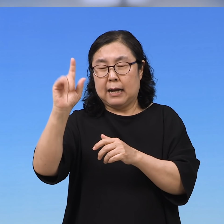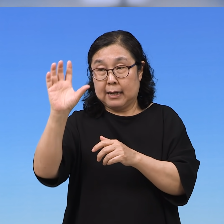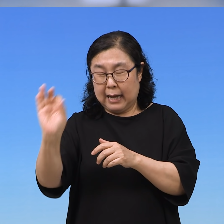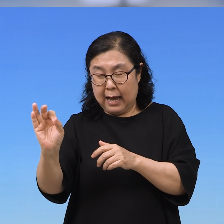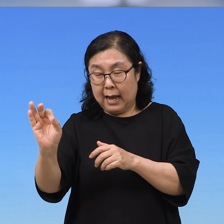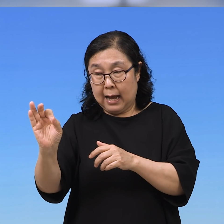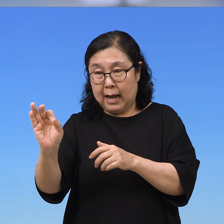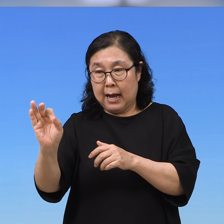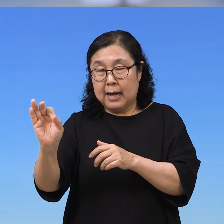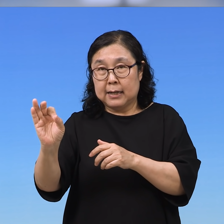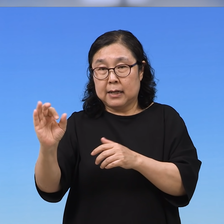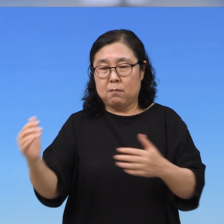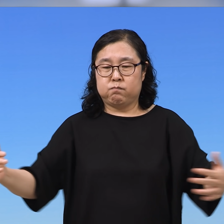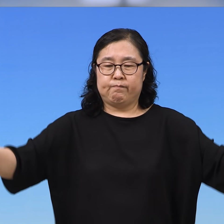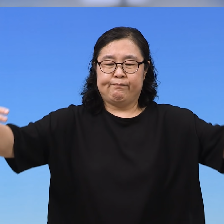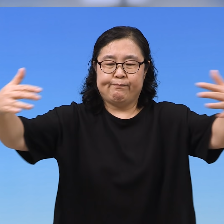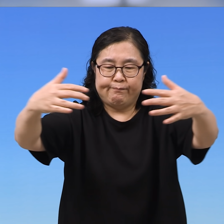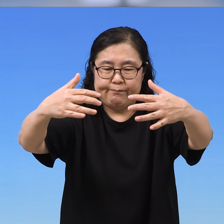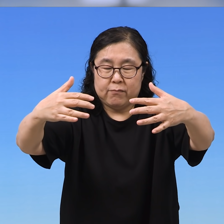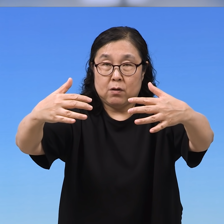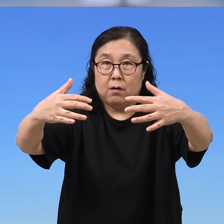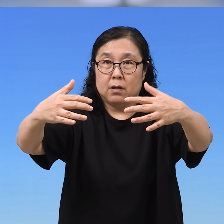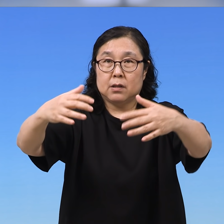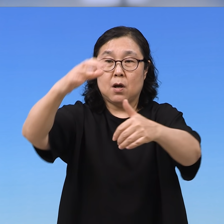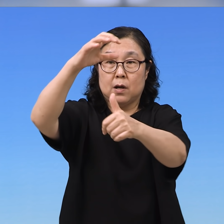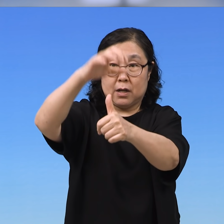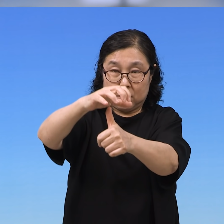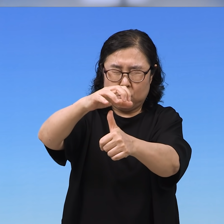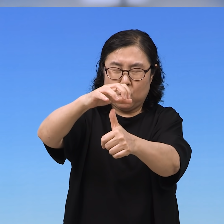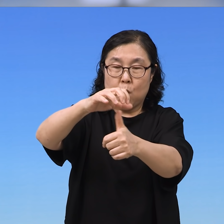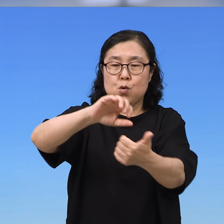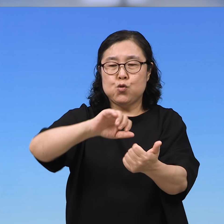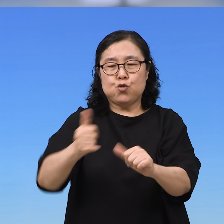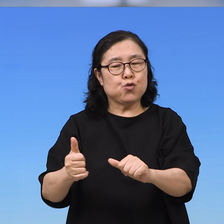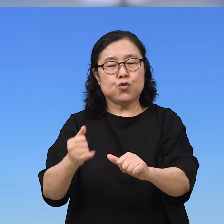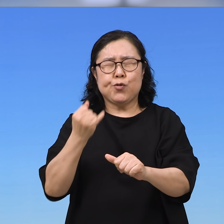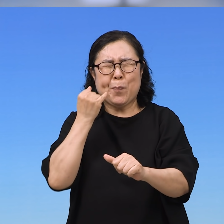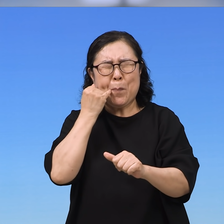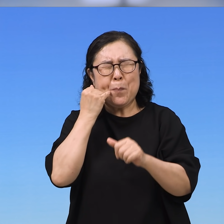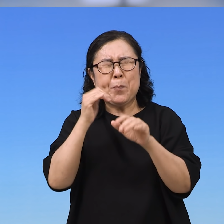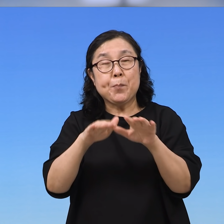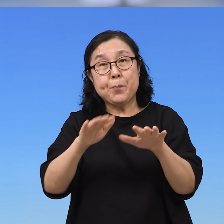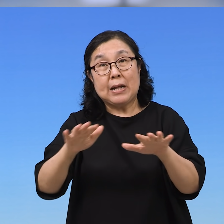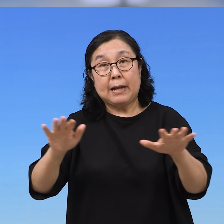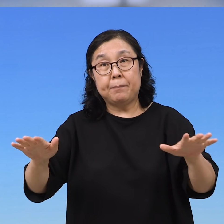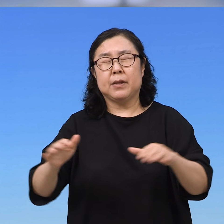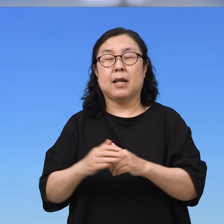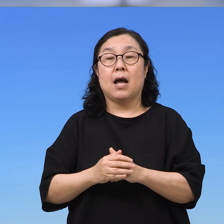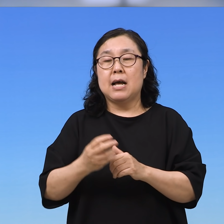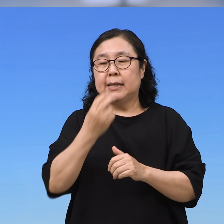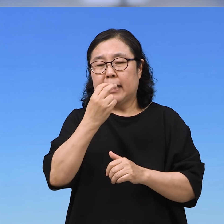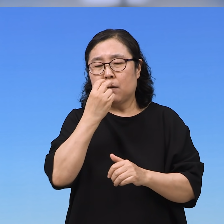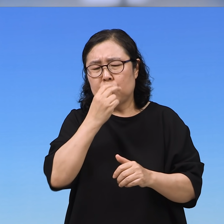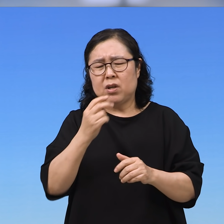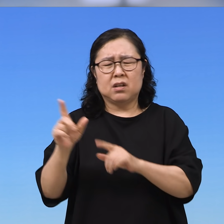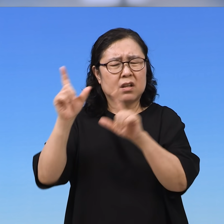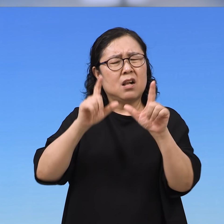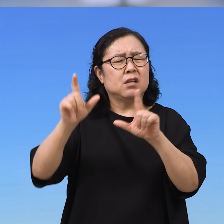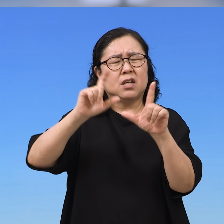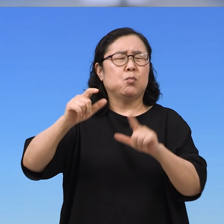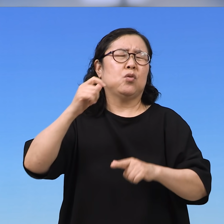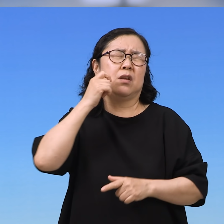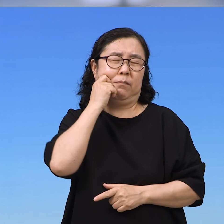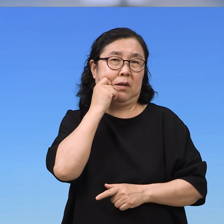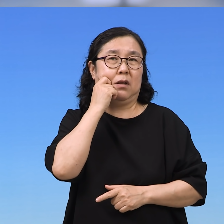물을 가두어두고 아무데도 안 보내요. 그래서 사해는 글자 그대로 죽은 바다예요. 생물이 살 수 없습니다. 이거 아셔야